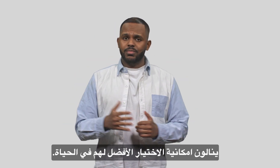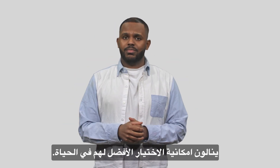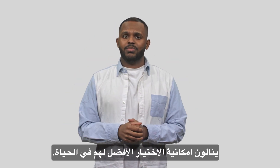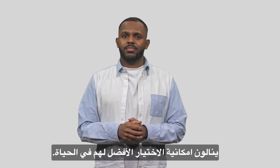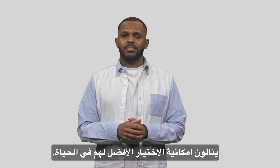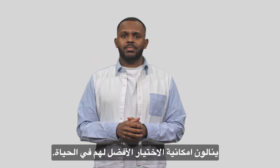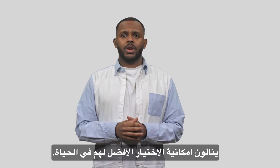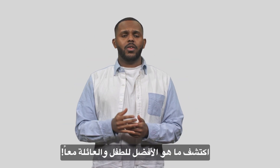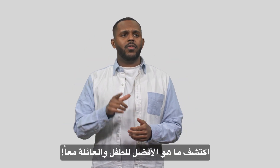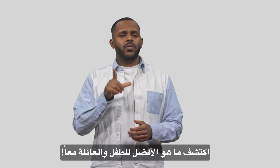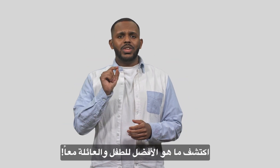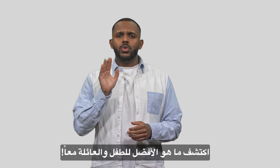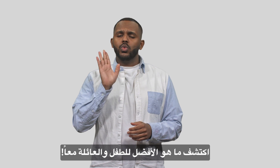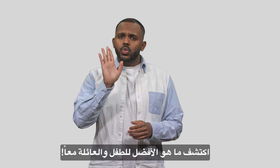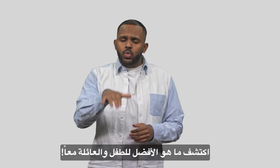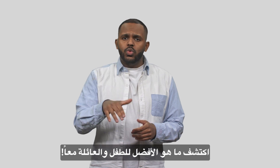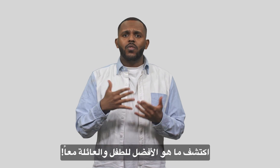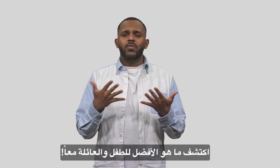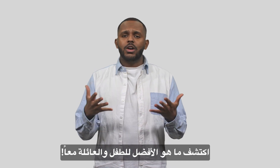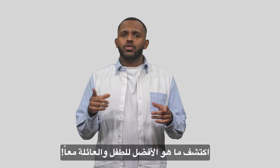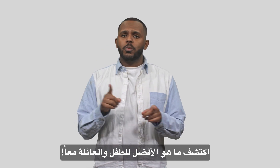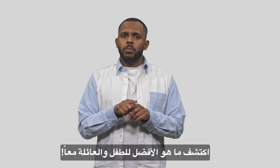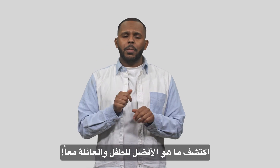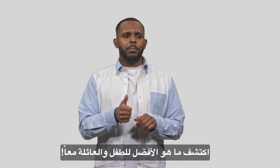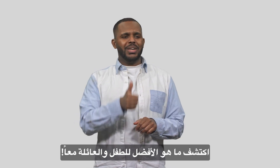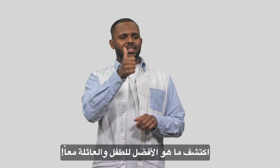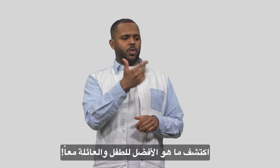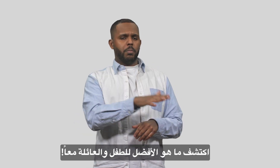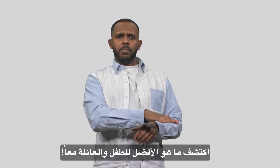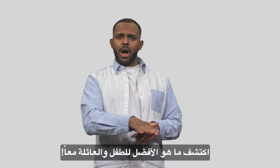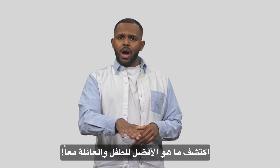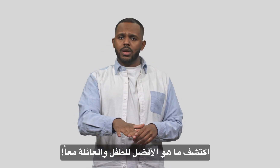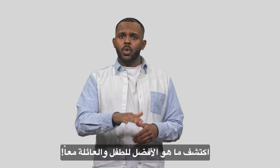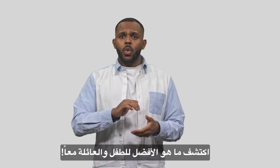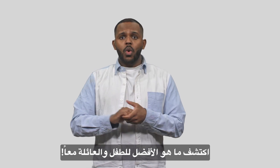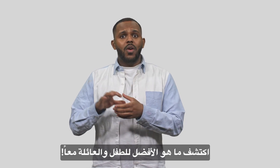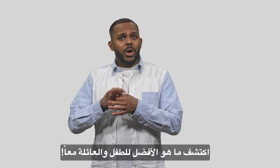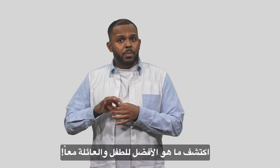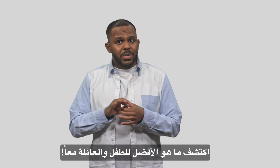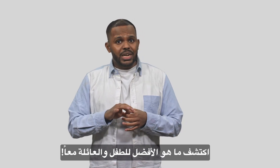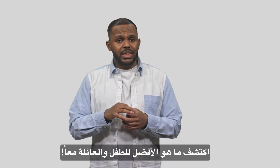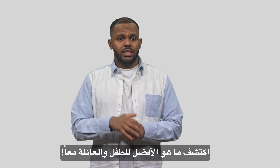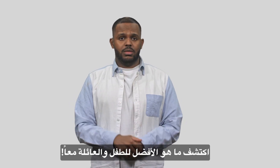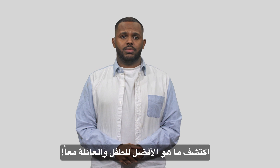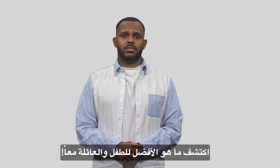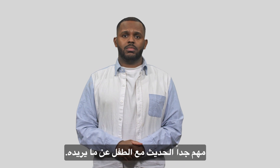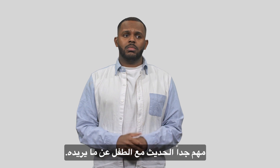ينالون إمكانية الاختيار الأفضل لهم في الحياة. اكتشف ما هو الأفضل للطفل والعائلة معا.